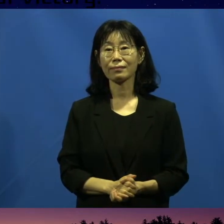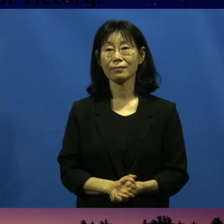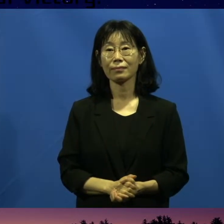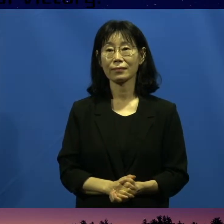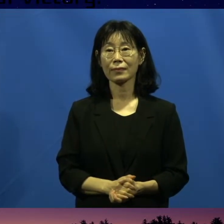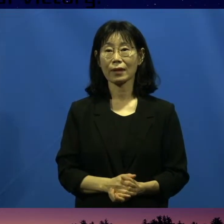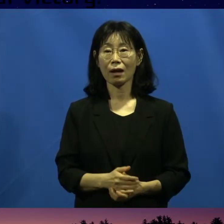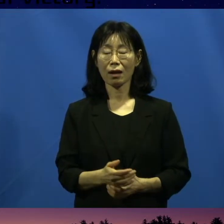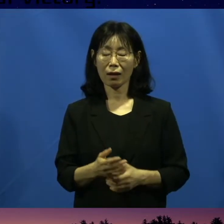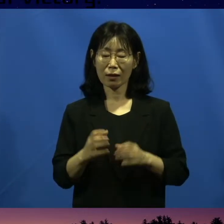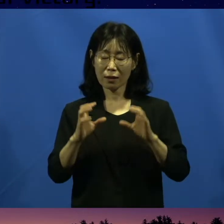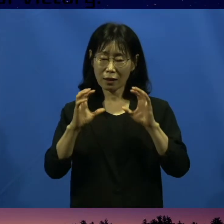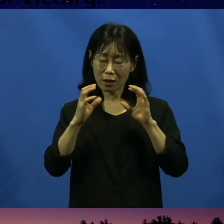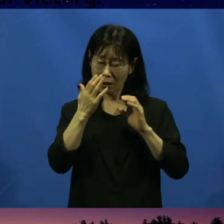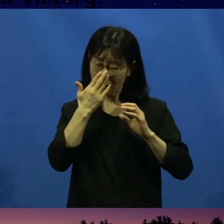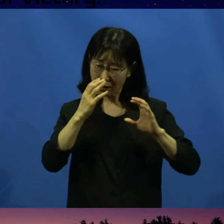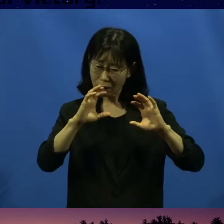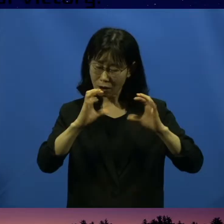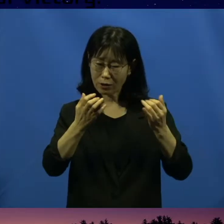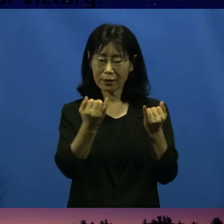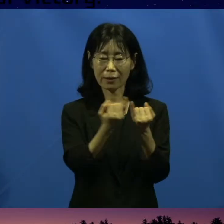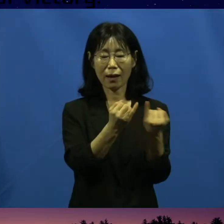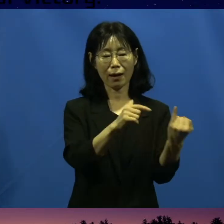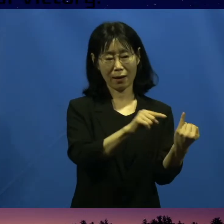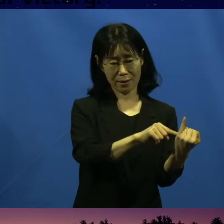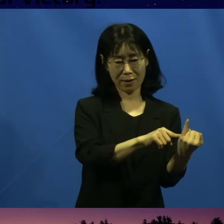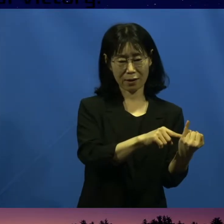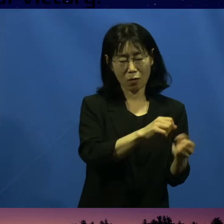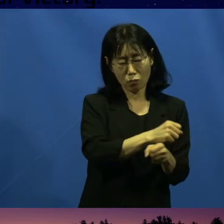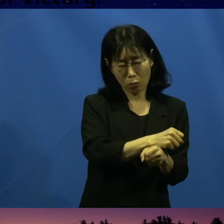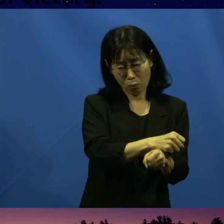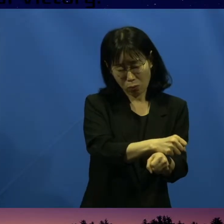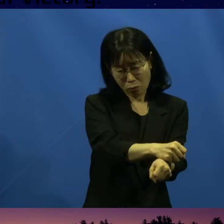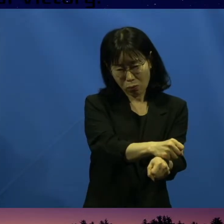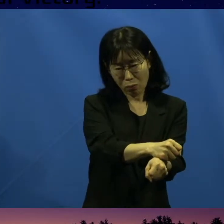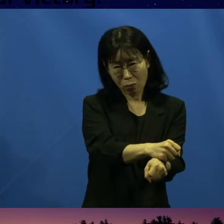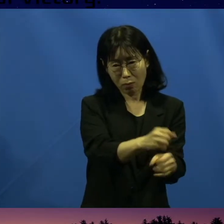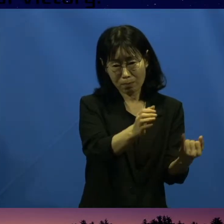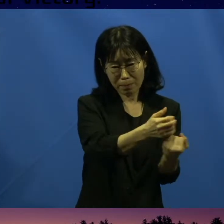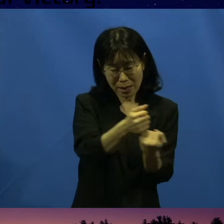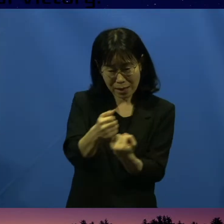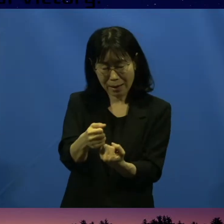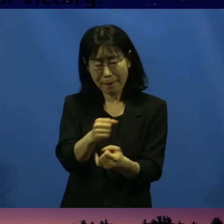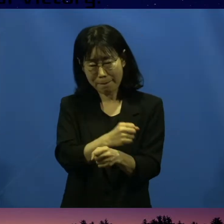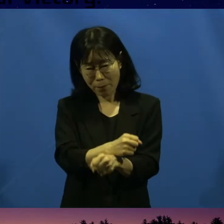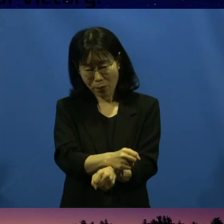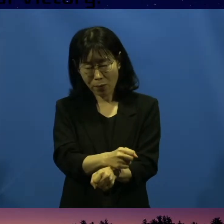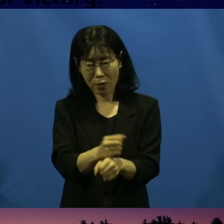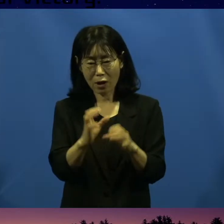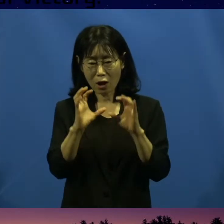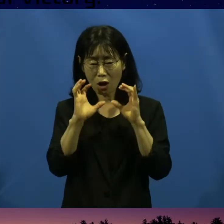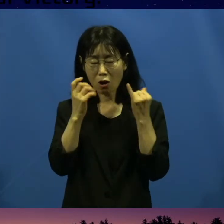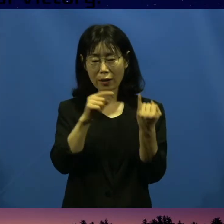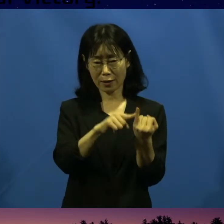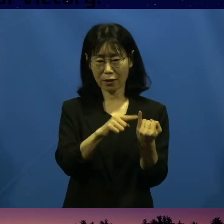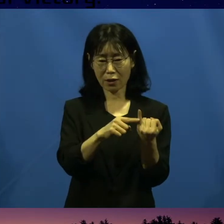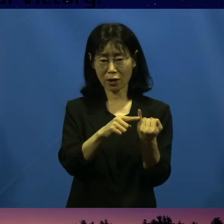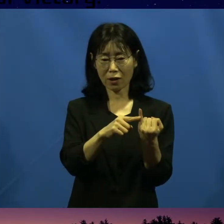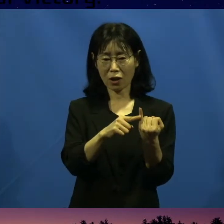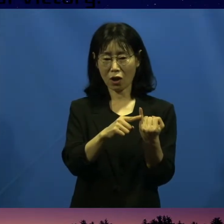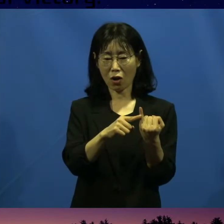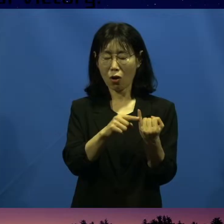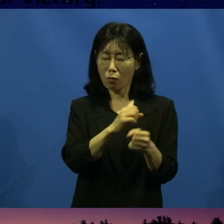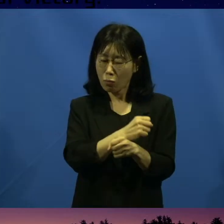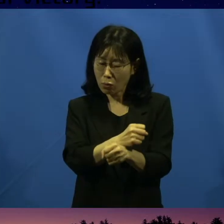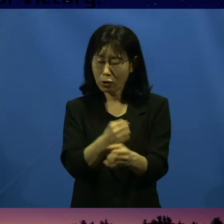여러분, 그 어린아이 소녀, 포로의 소녀, 포로지만 그 어린 소녀는 복음을 가지고 있어요.